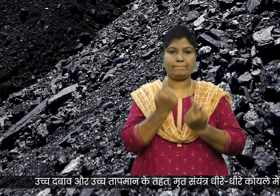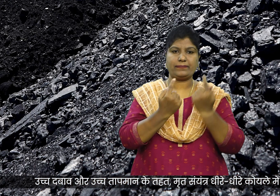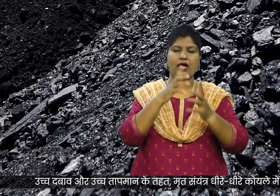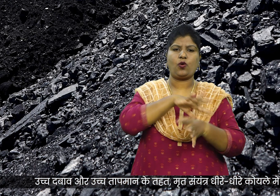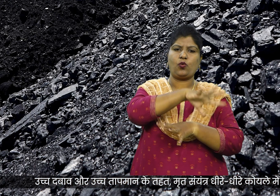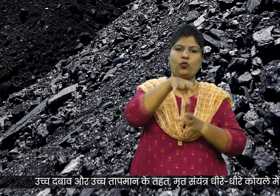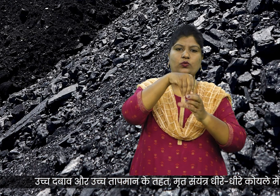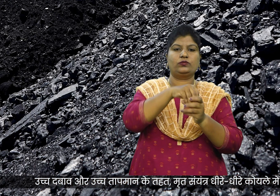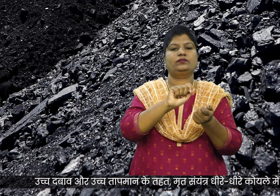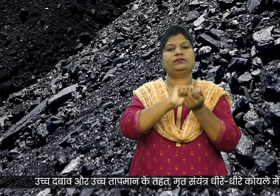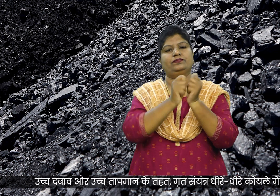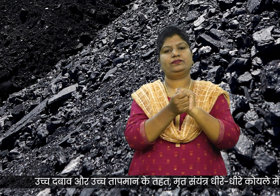गए।